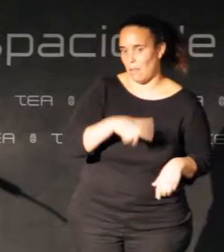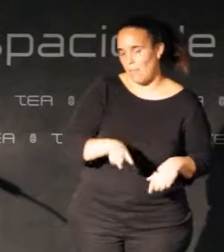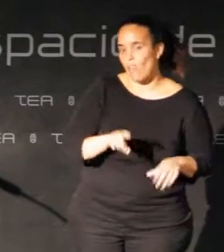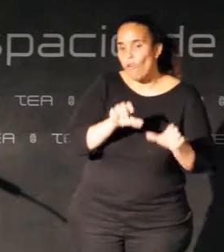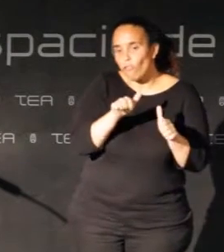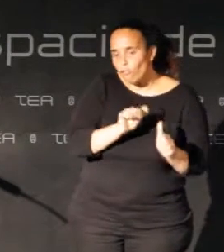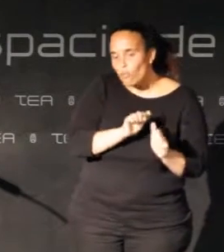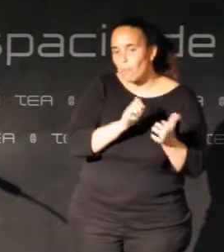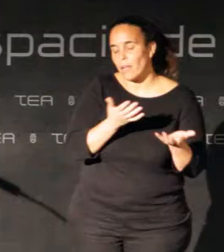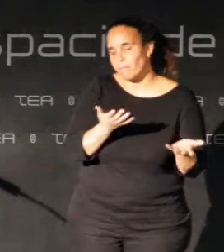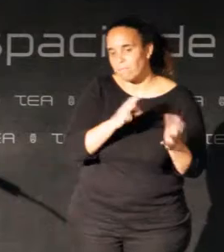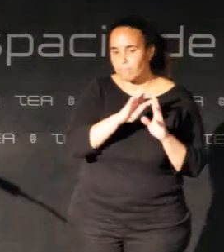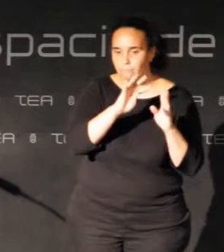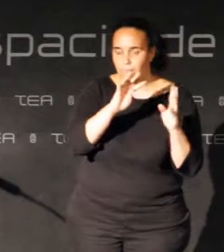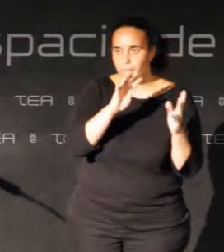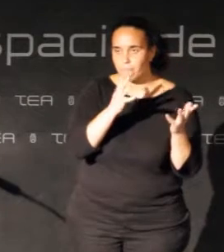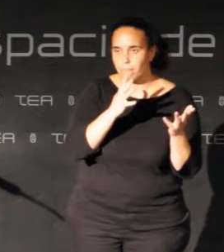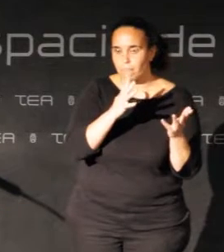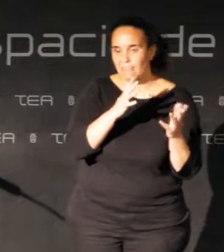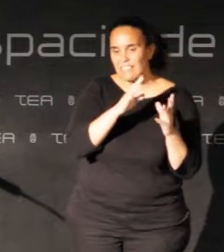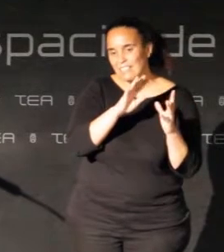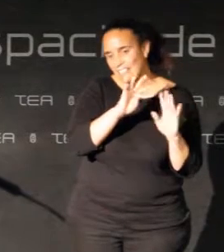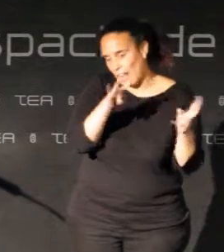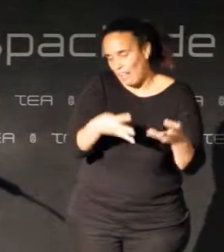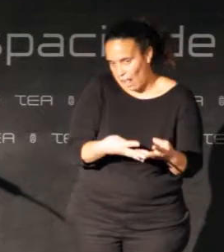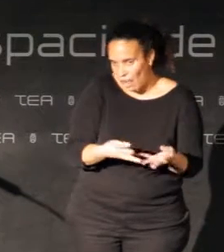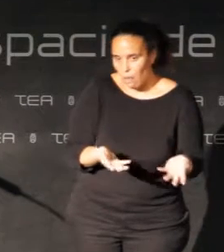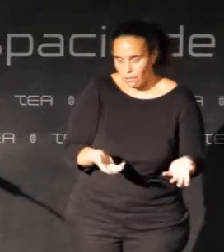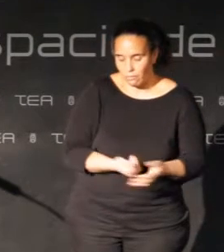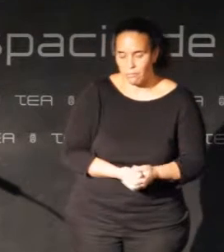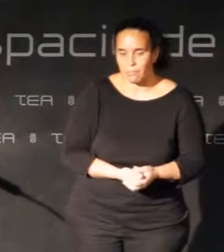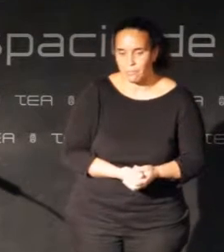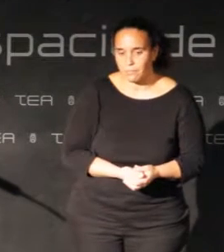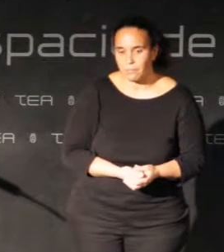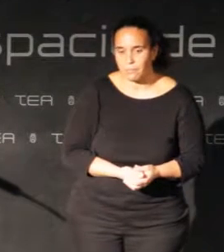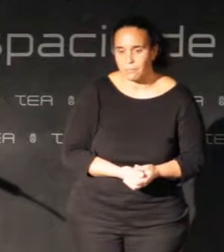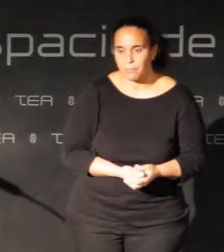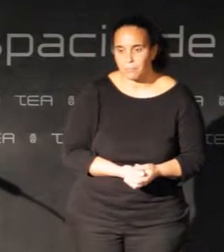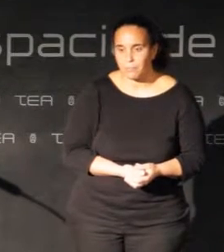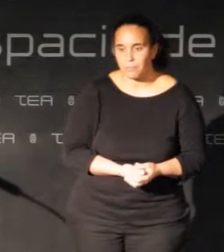trámites de manera digital, de manera telemática.